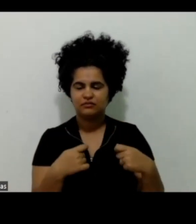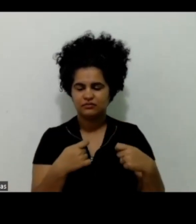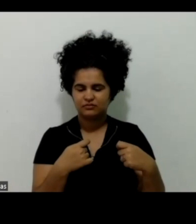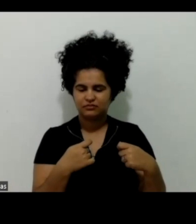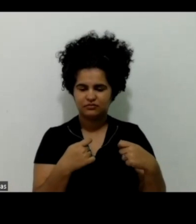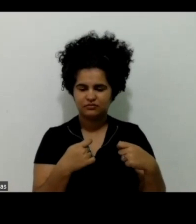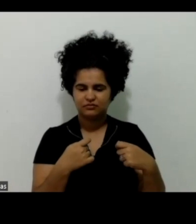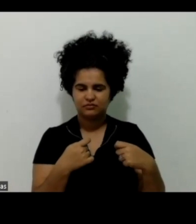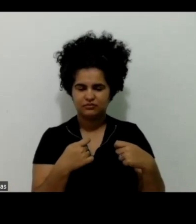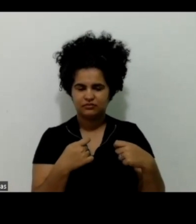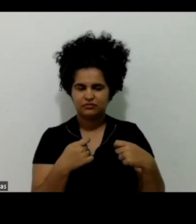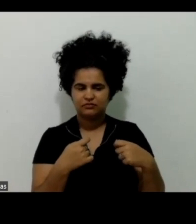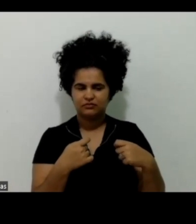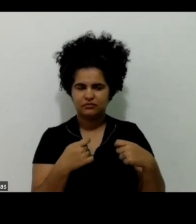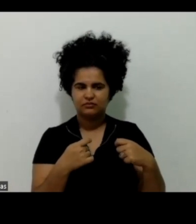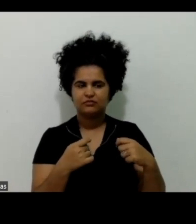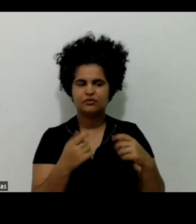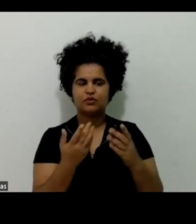essas estudantes, né,